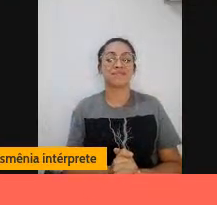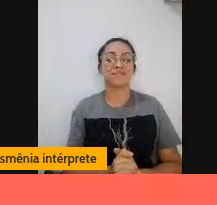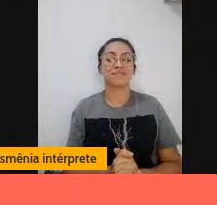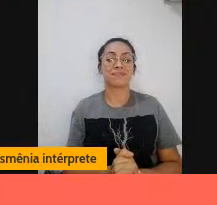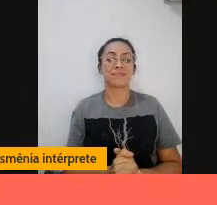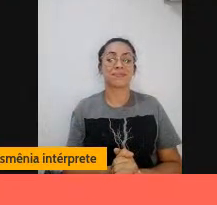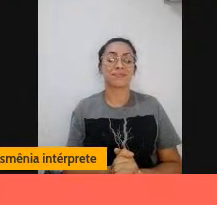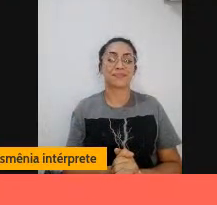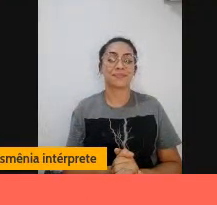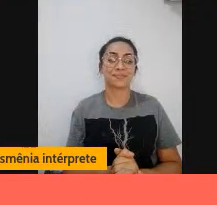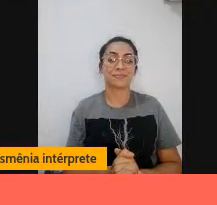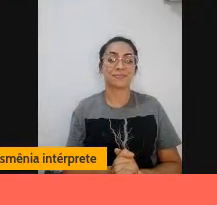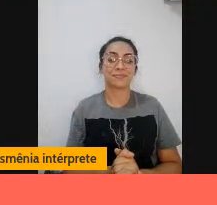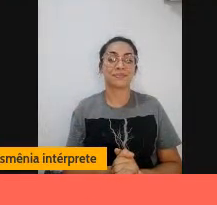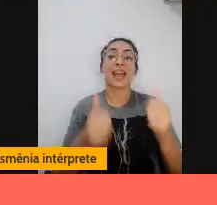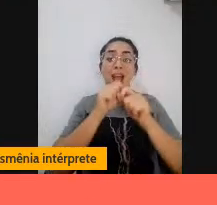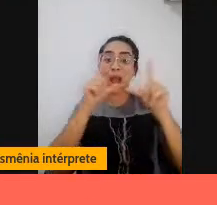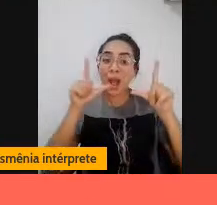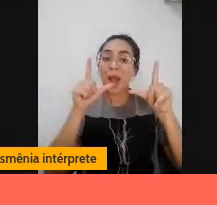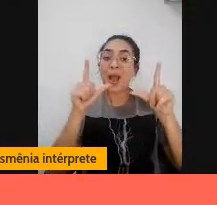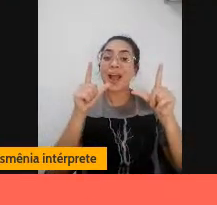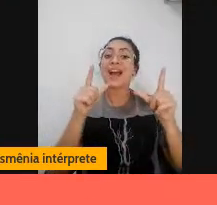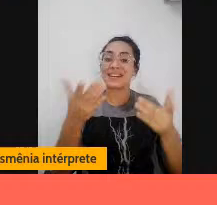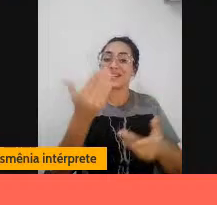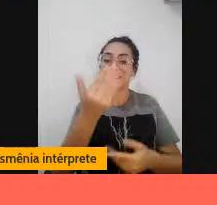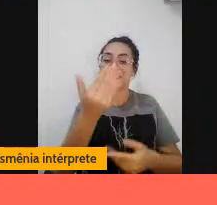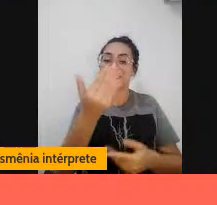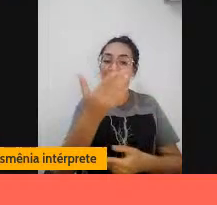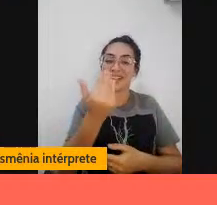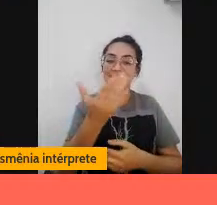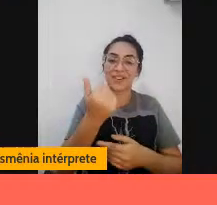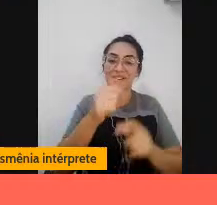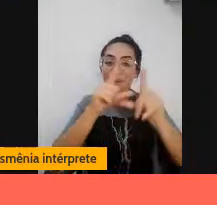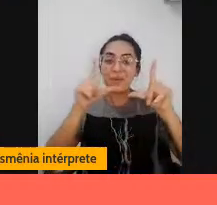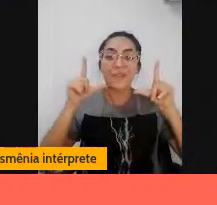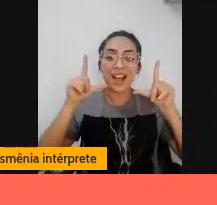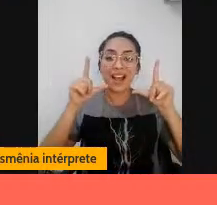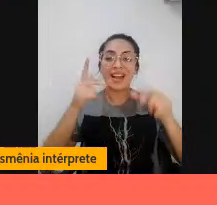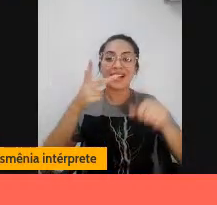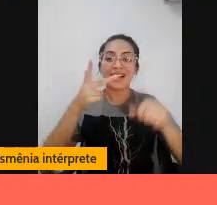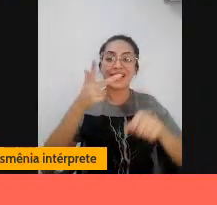Opa, olha aí. Começando a aparecer. Cadê vocês? Dani?